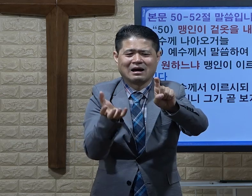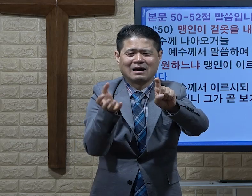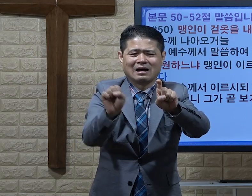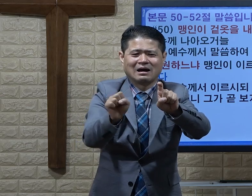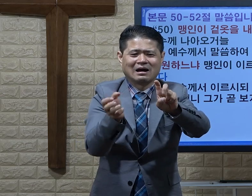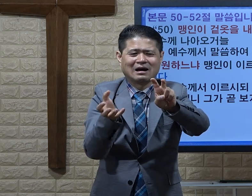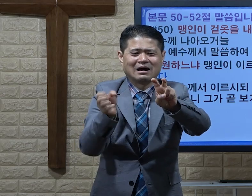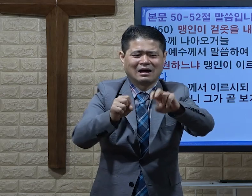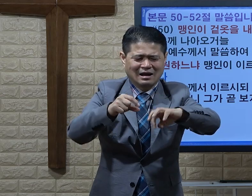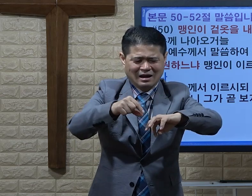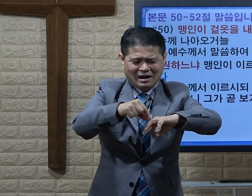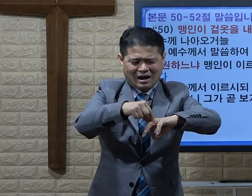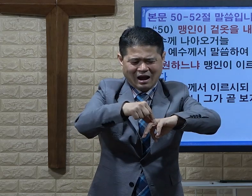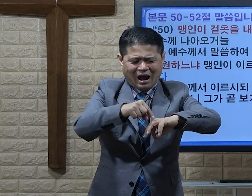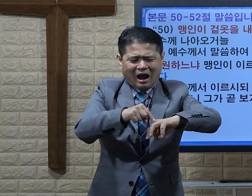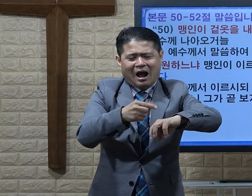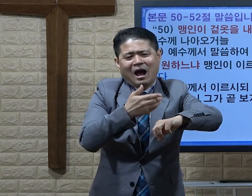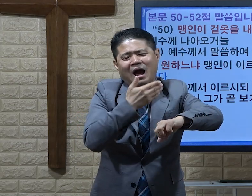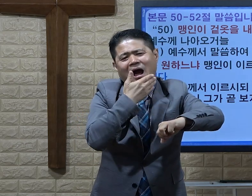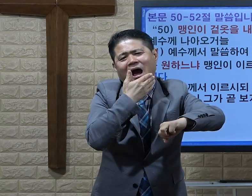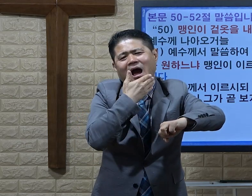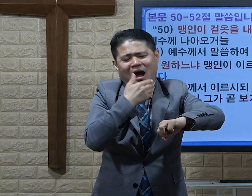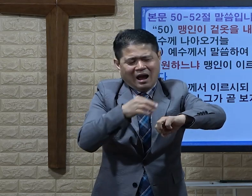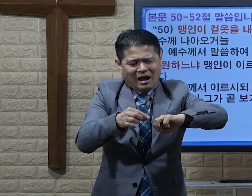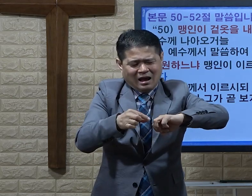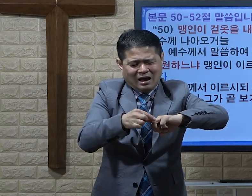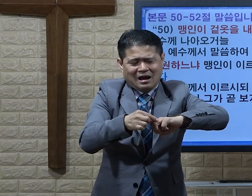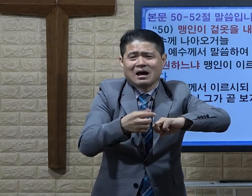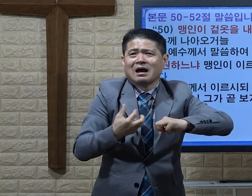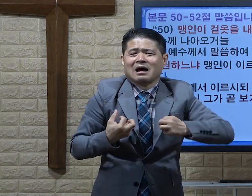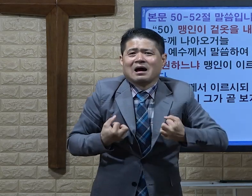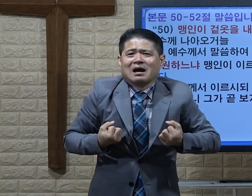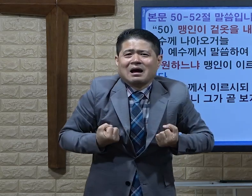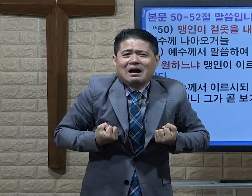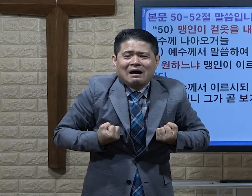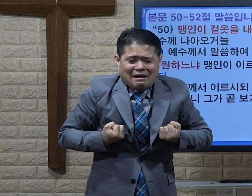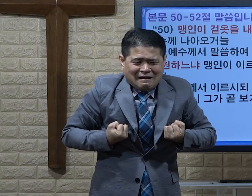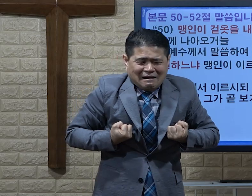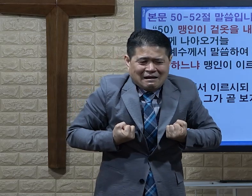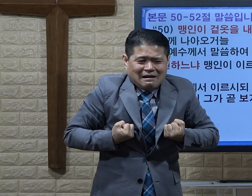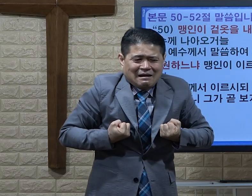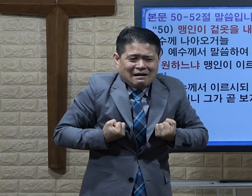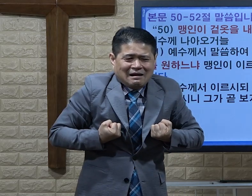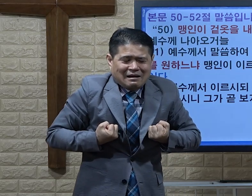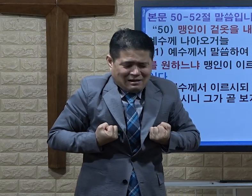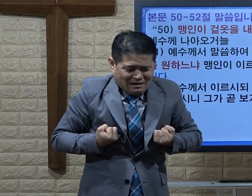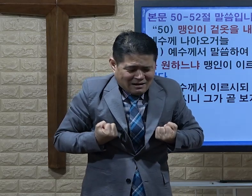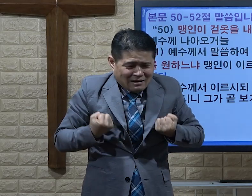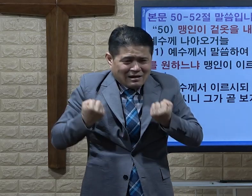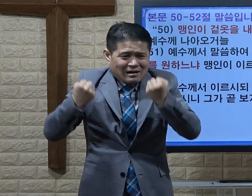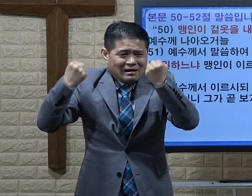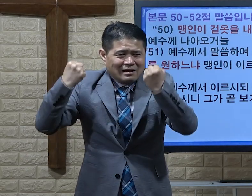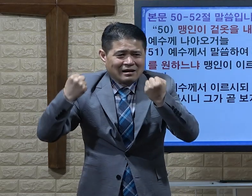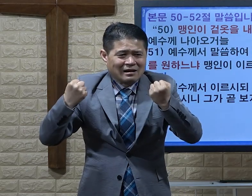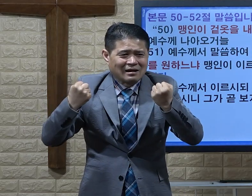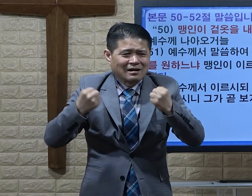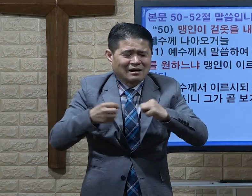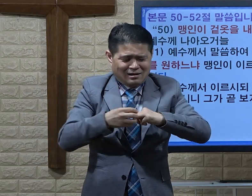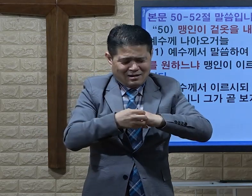10, 20억, 다이아 같은 그런 금속류도 우리가 정말 아까우면 붙들고 가야겠다, 이런